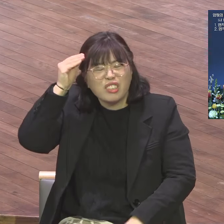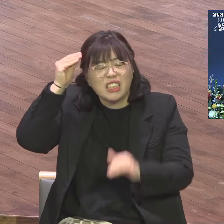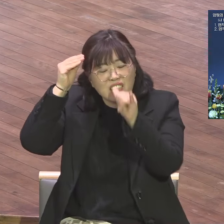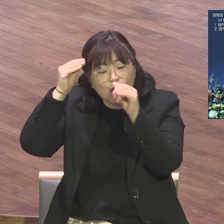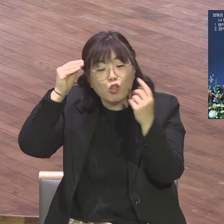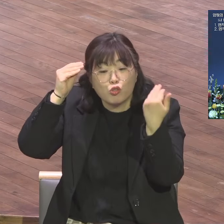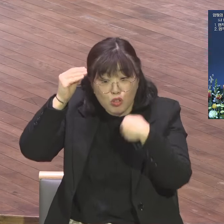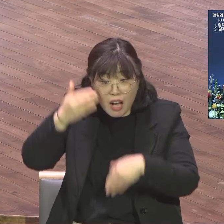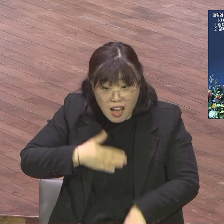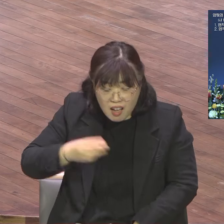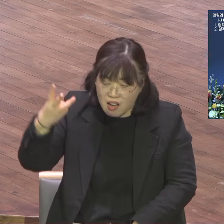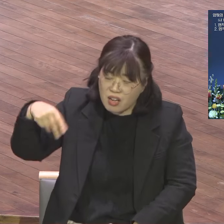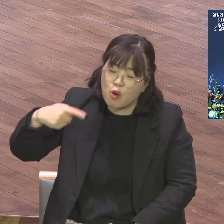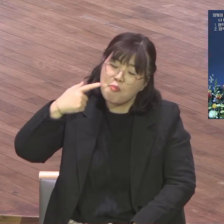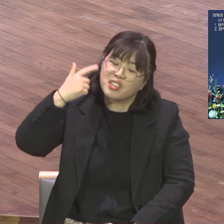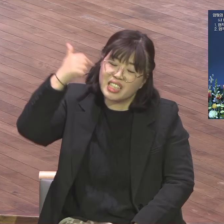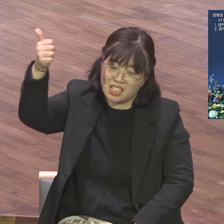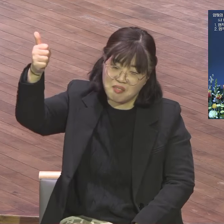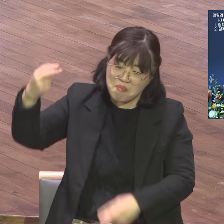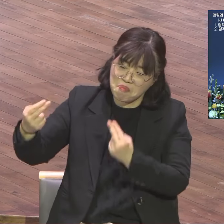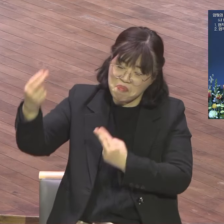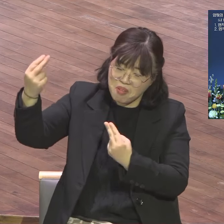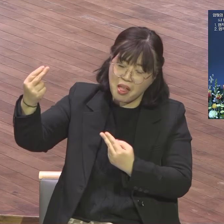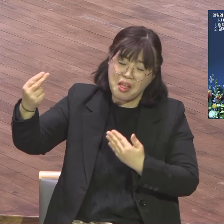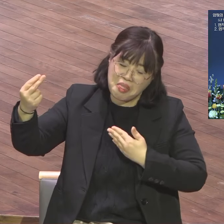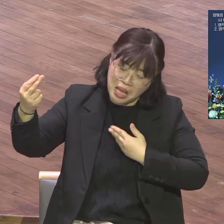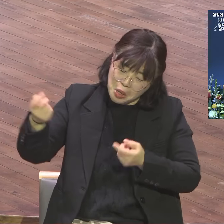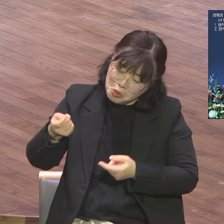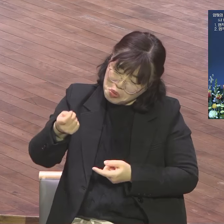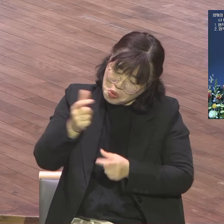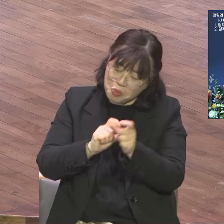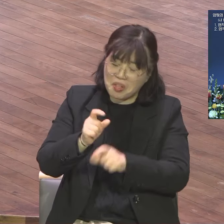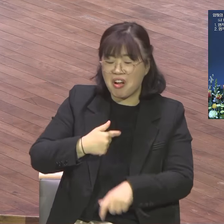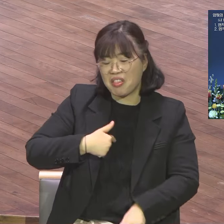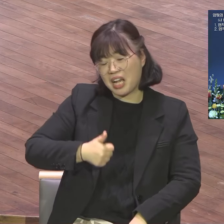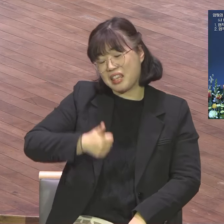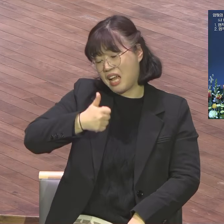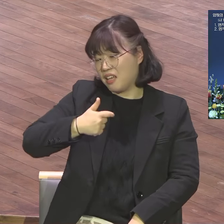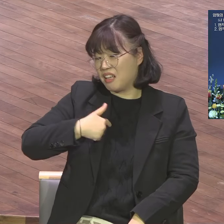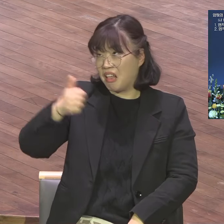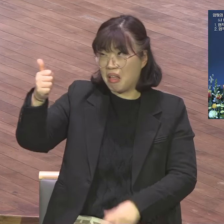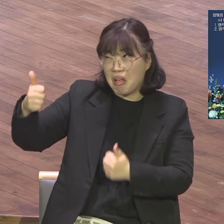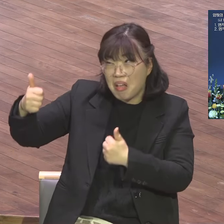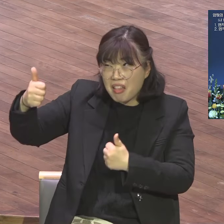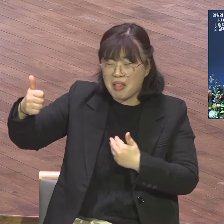세계보 말씀 받고 있잖아요. 뭐 있습니까? 아무것도 없어요. 솔직히